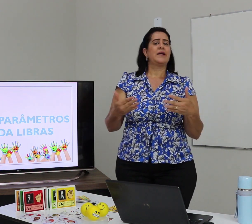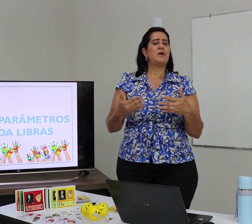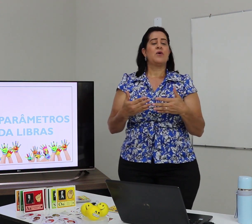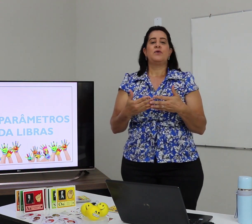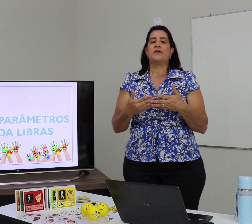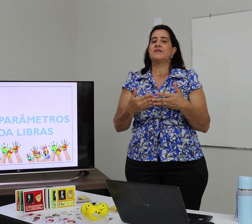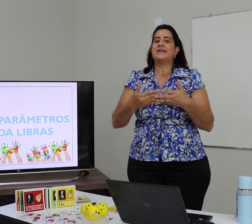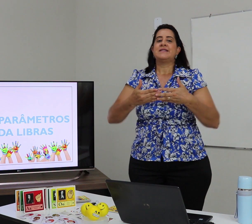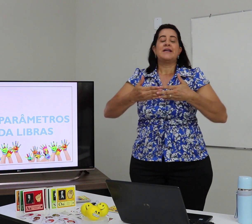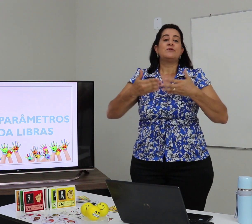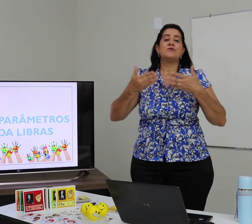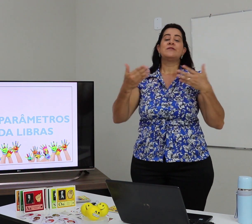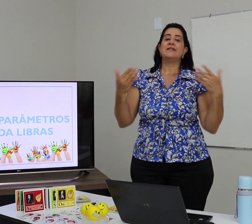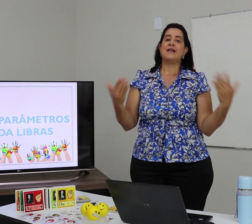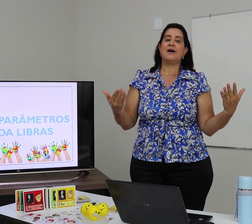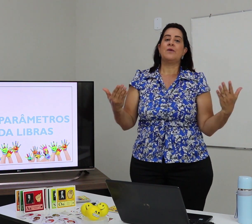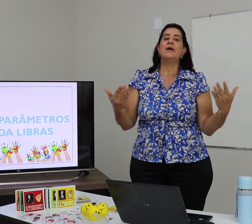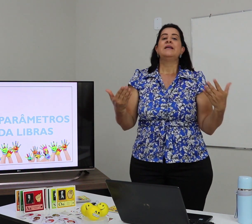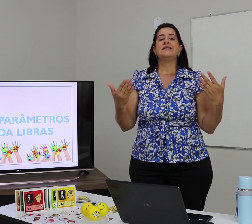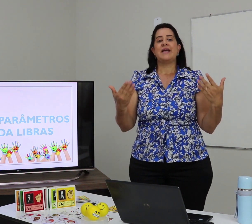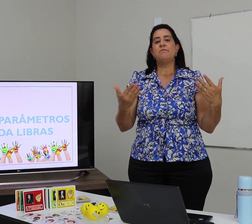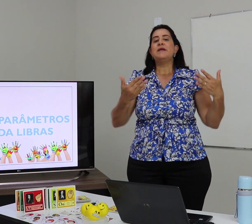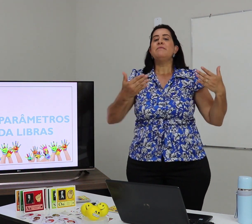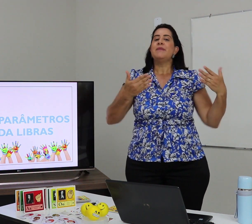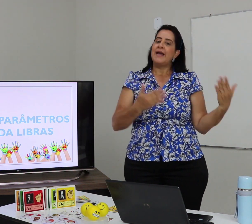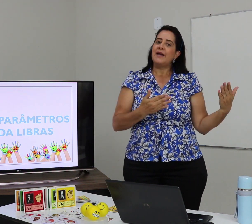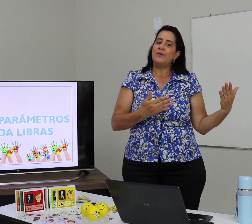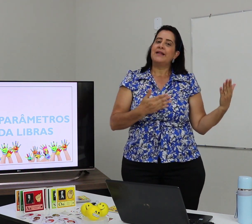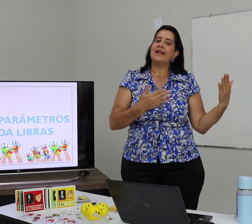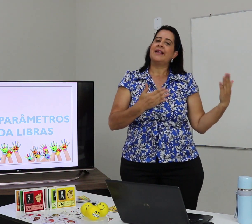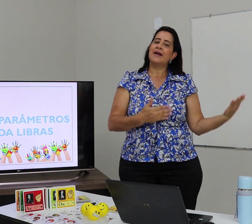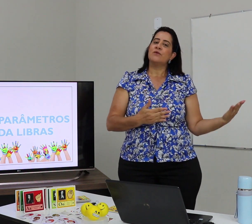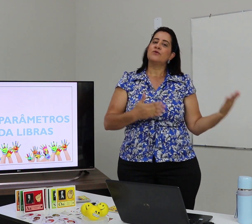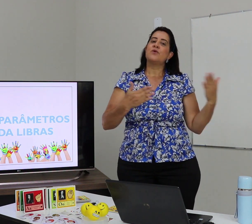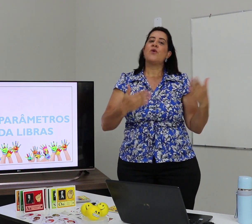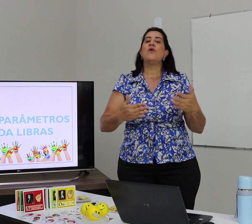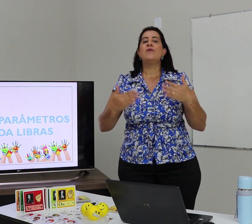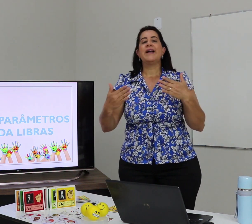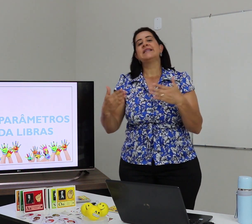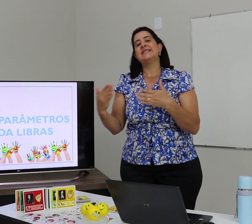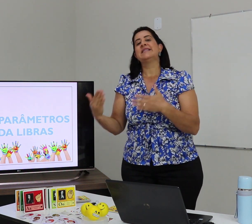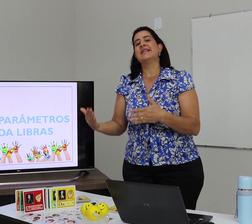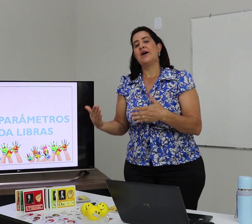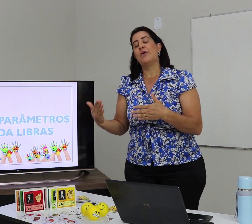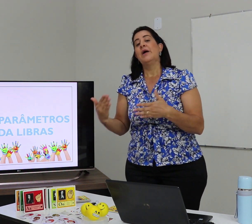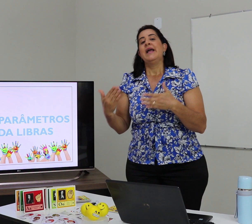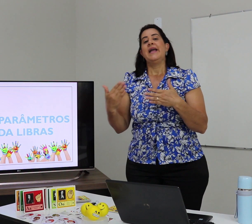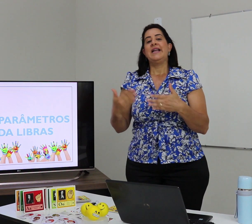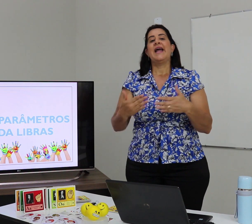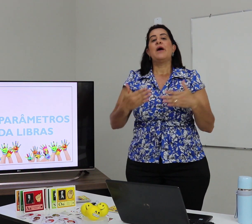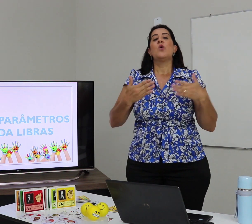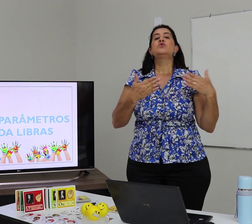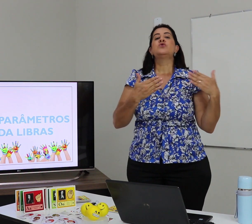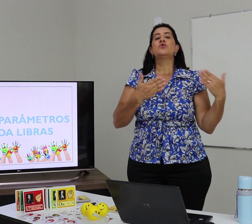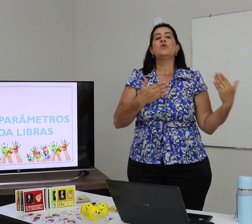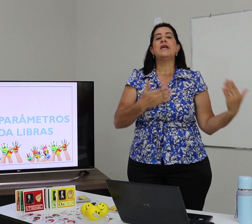tem como nós fazermos um sinal sem primeiro entendermos como esse sinal ele é